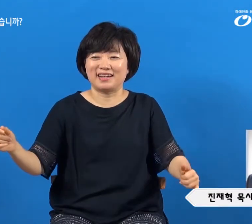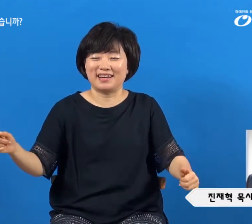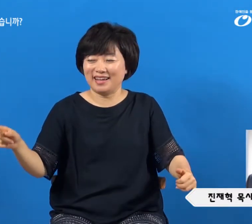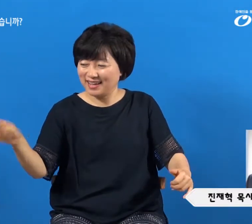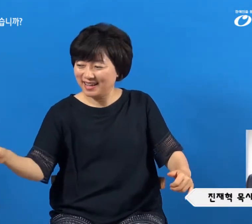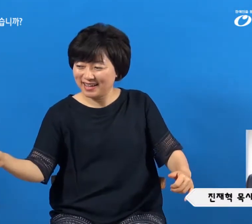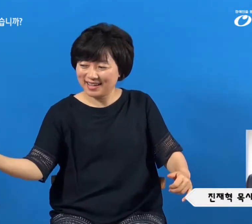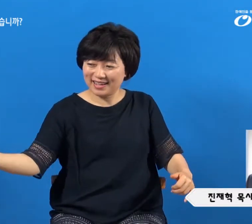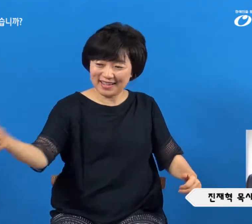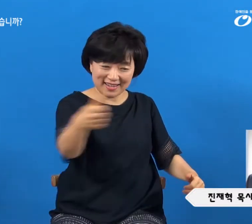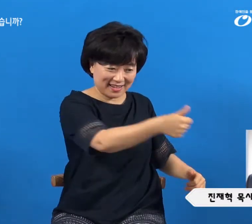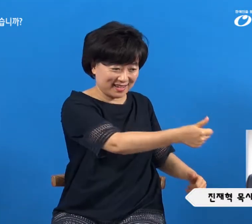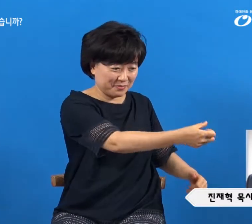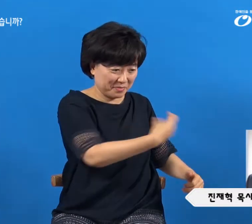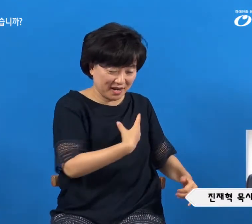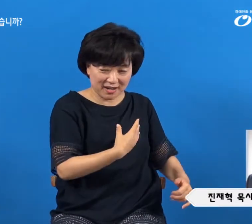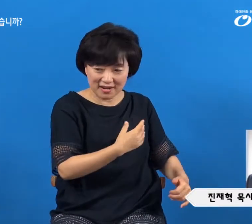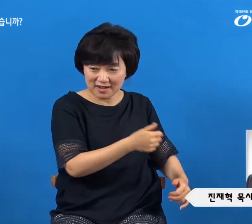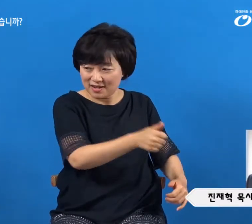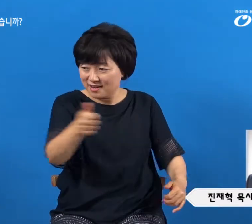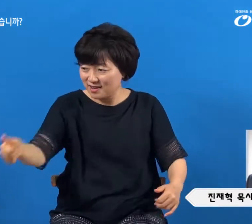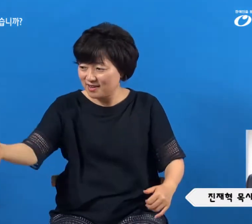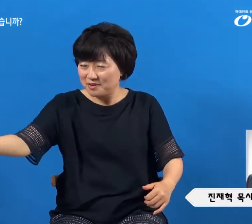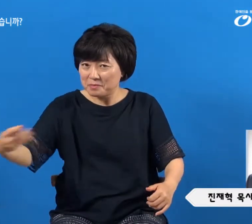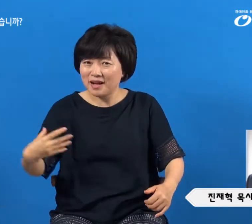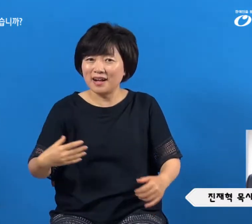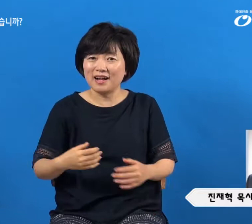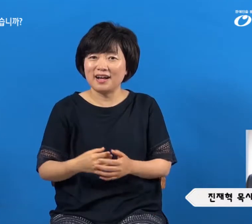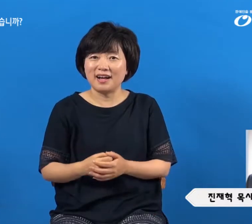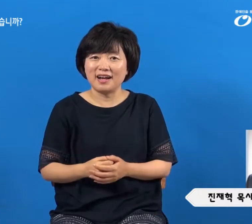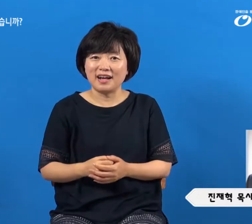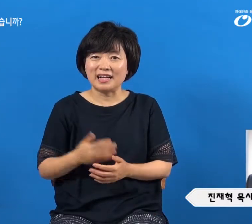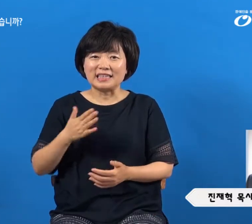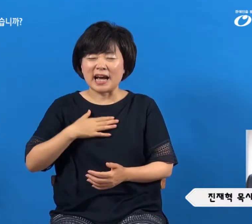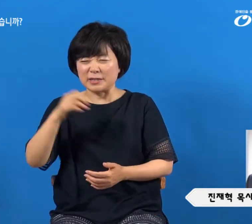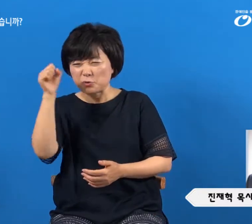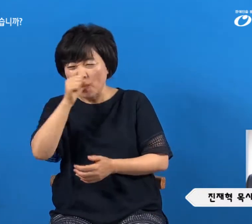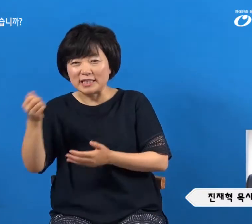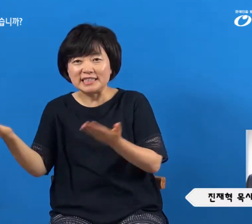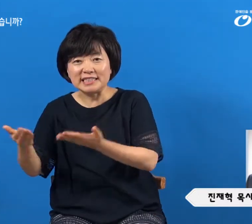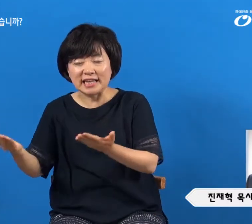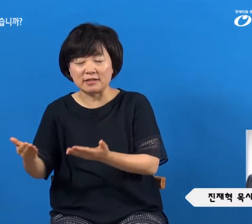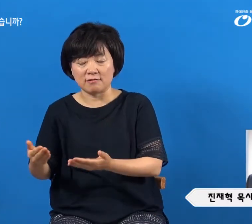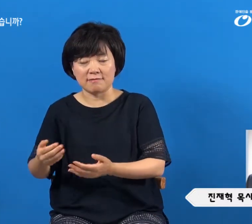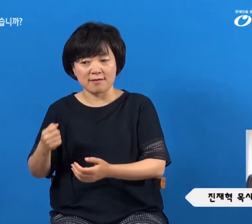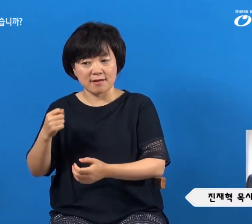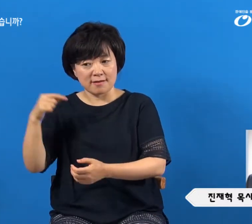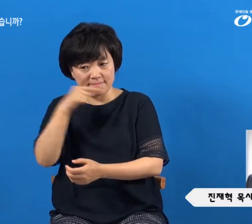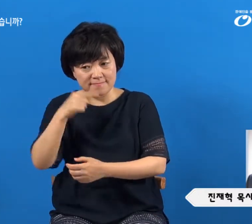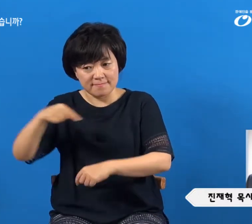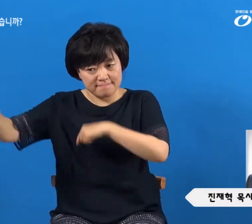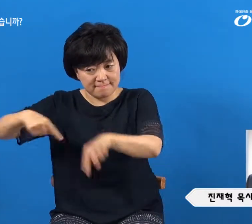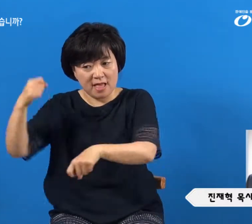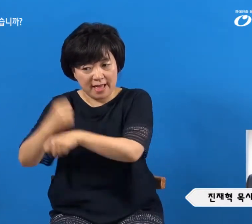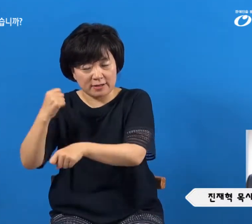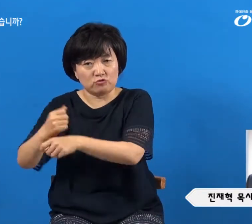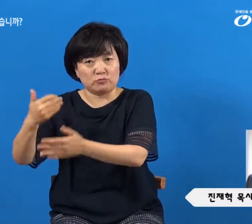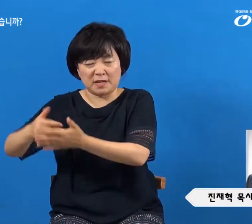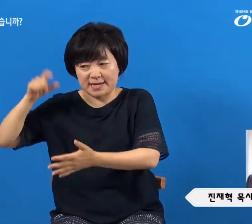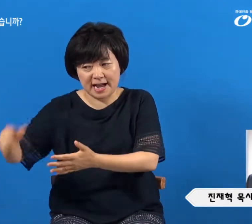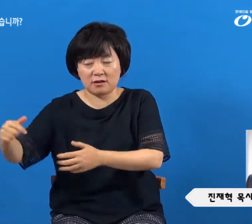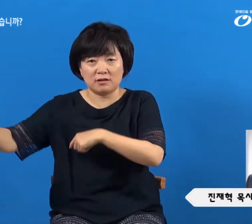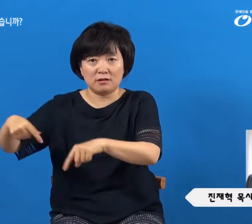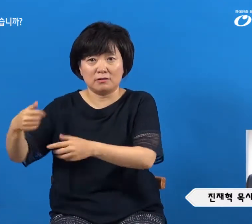가만히 보니까 당신이 좋아하는 일에는 목사님 밀고 나가야 합니다. 리더십을 발휘하십시오.